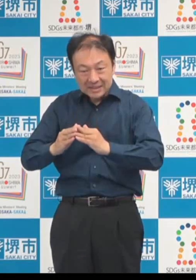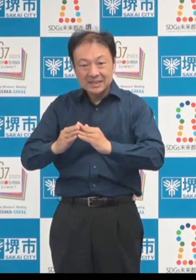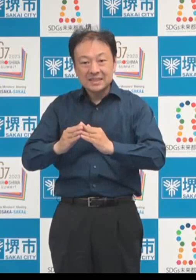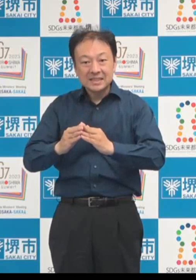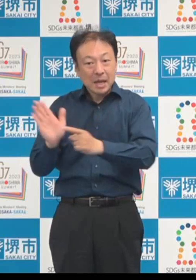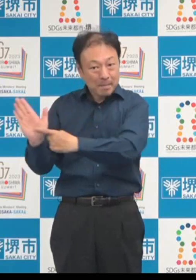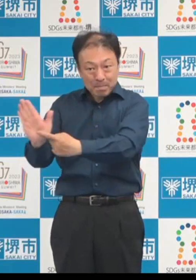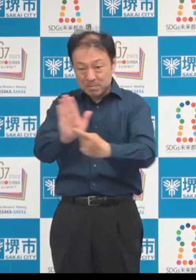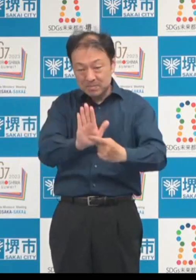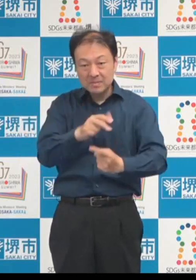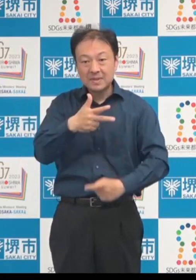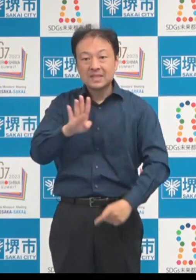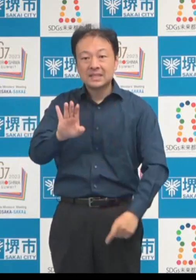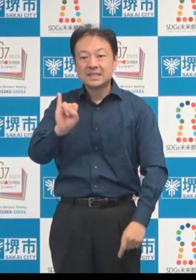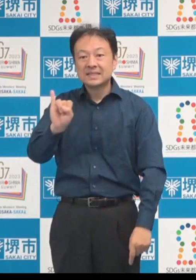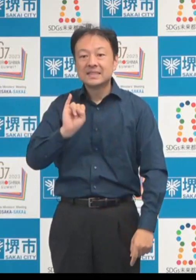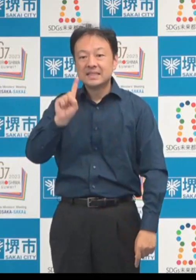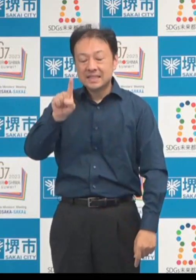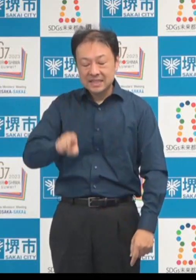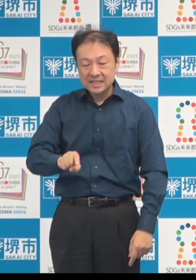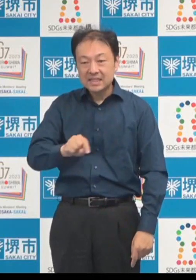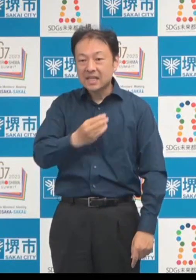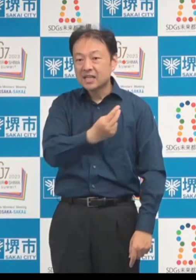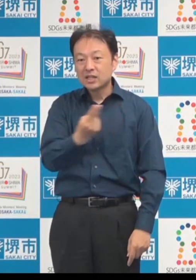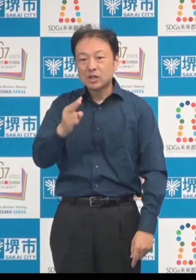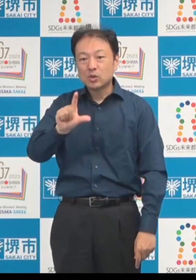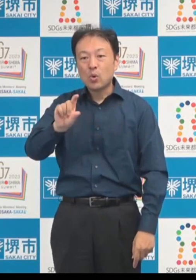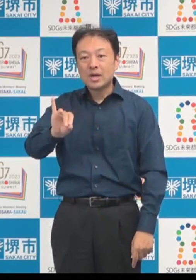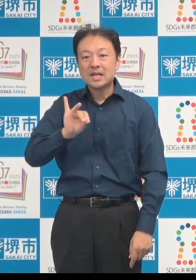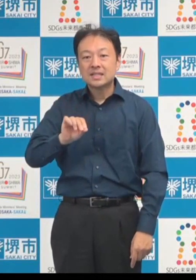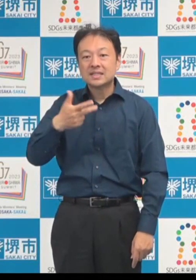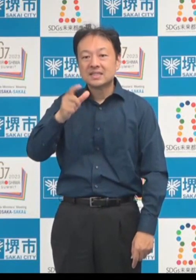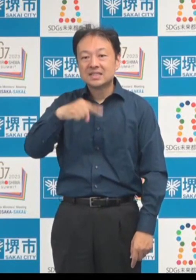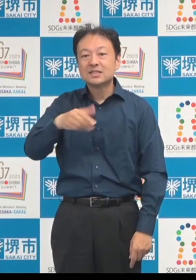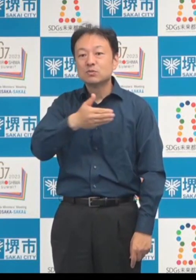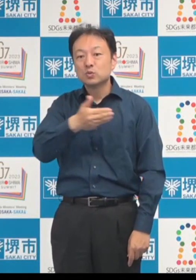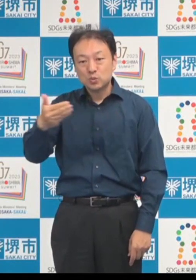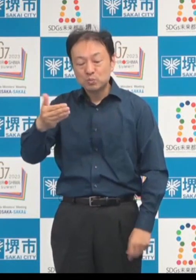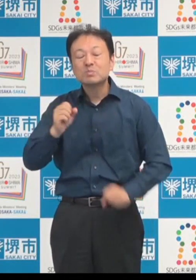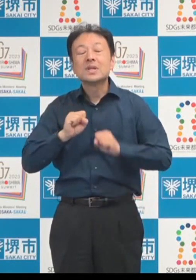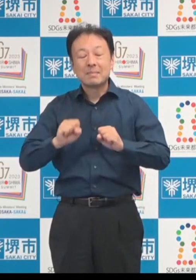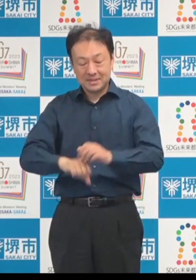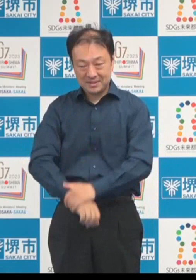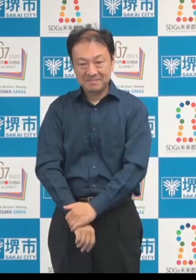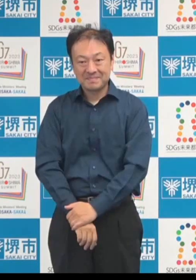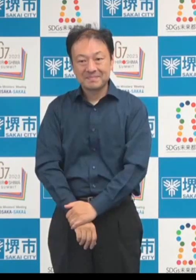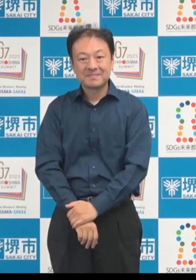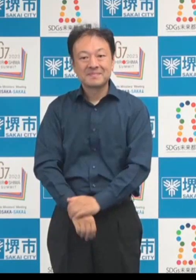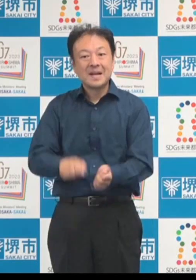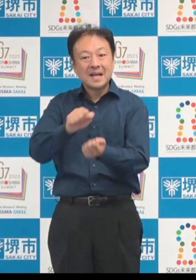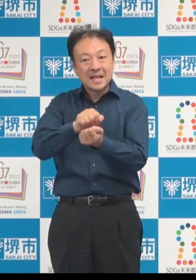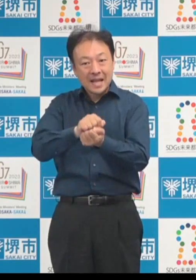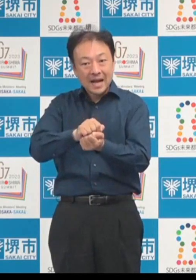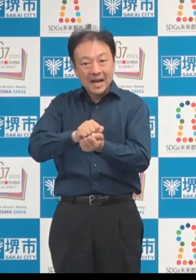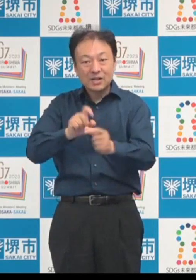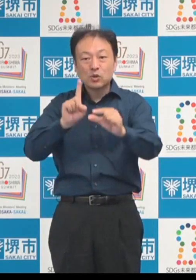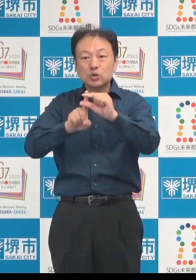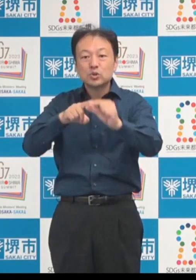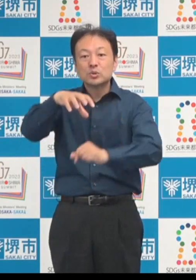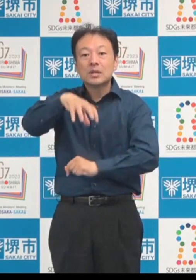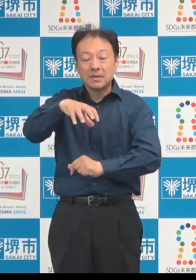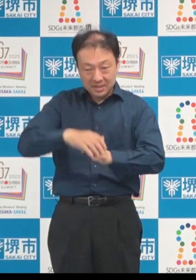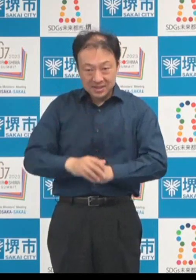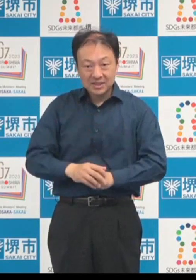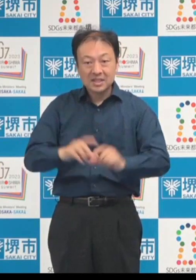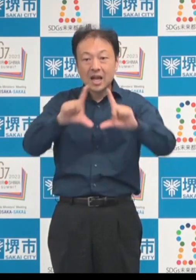いたしたいと考えております。堺の中心部がこのフラッグだったり横断幕多く見